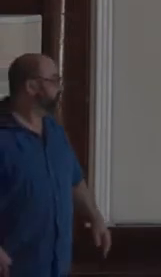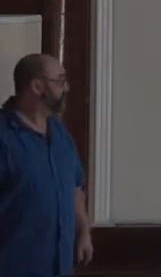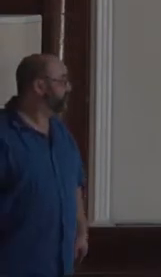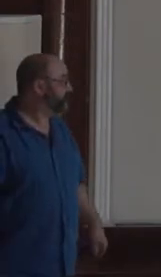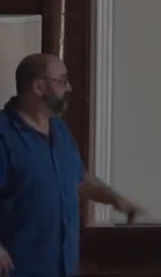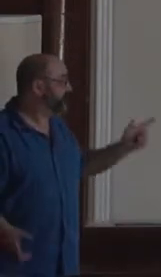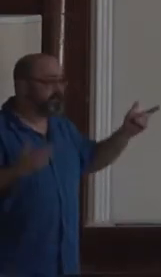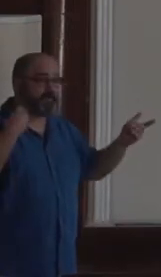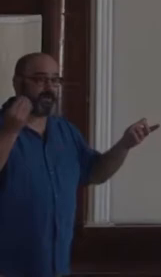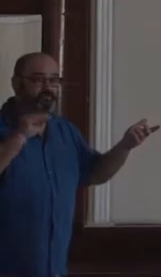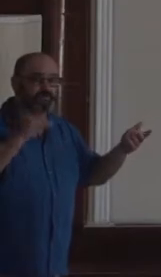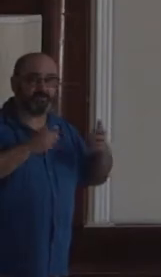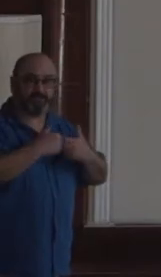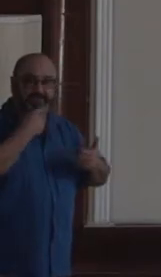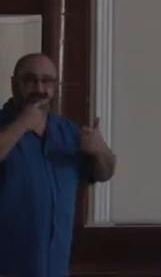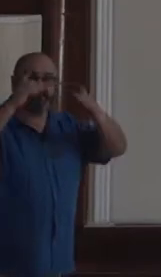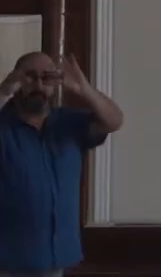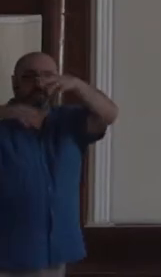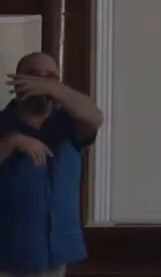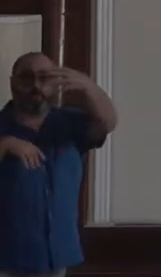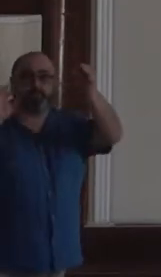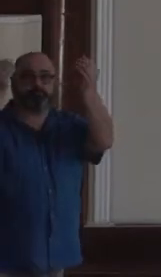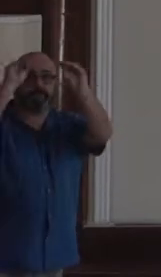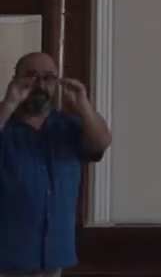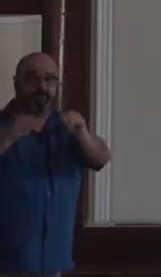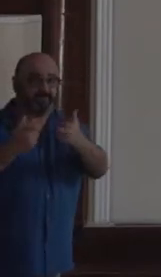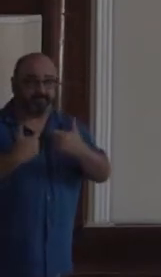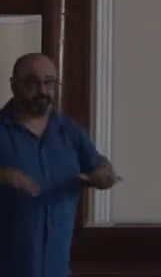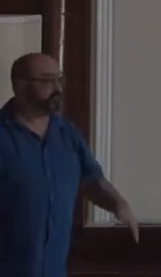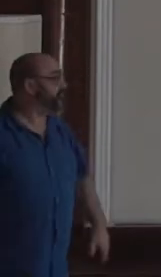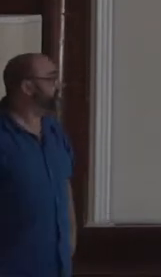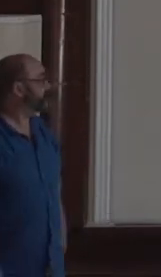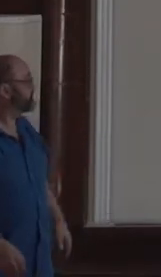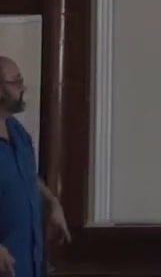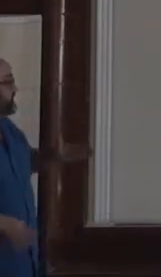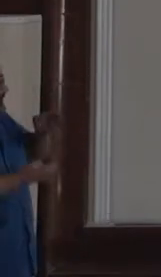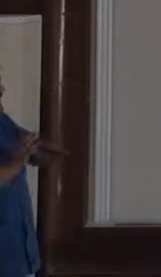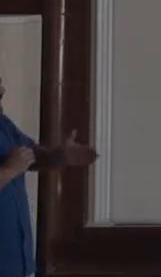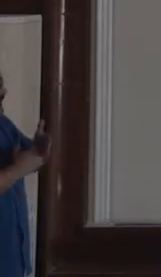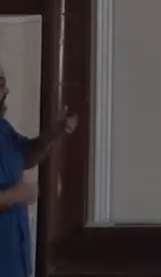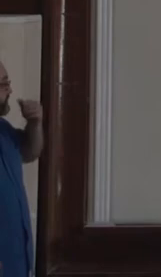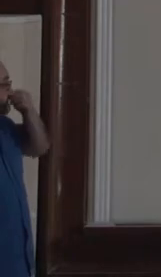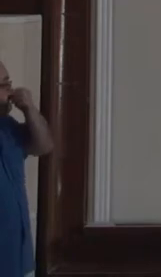facile de rajouter des exemples simplement dans la liste, dans le tableau qu'on lui passe. Et on aura les résultats comme ça,